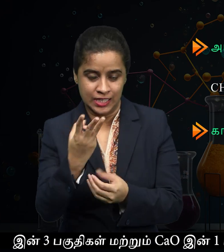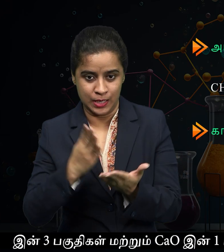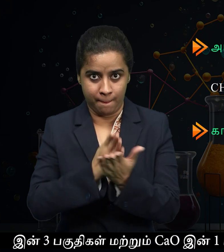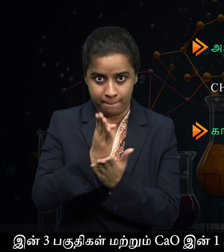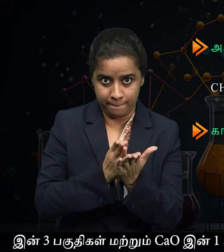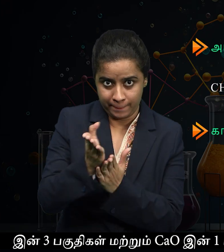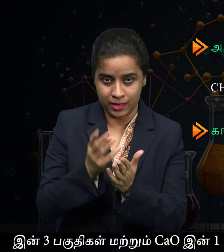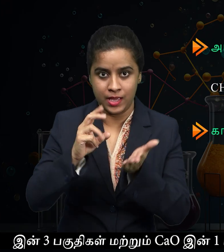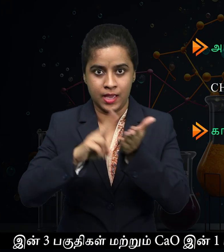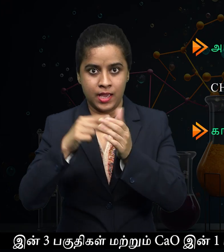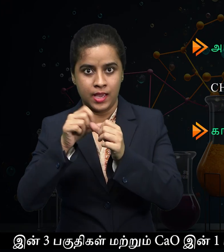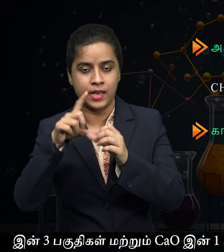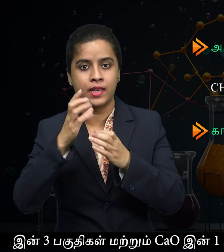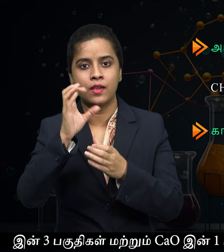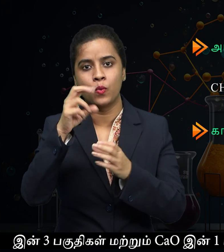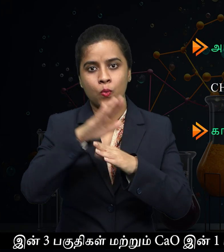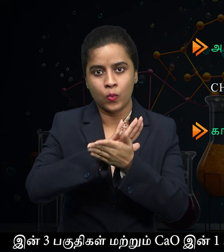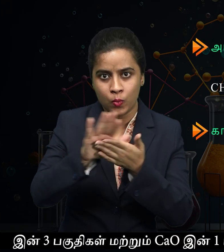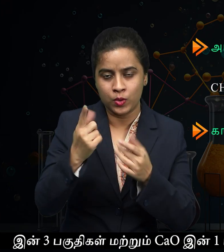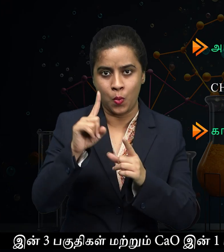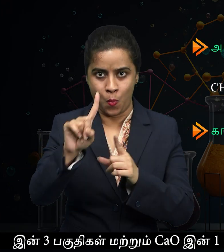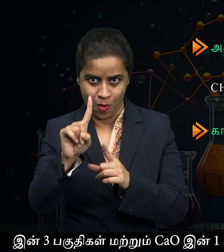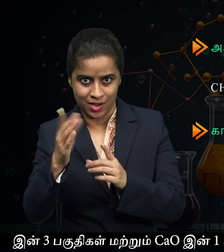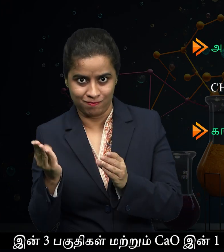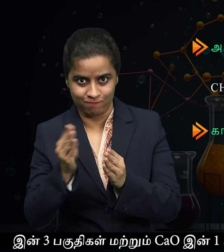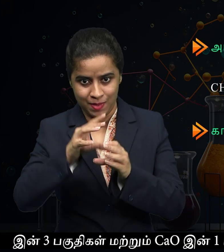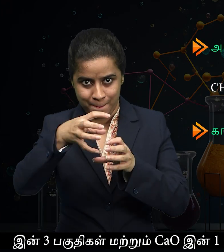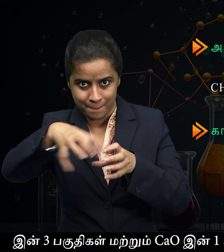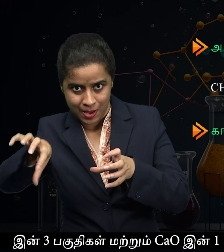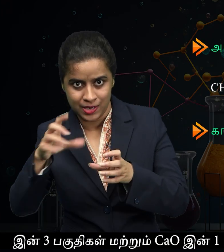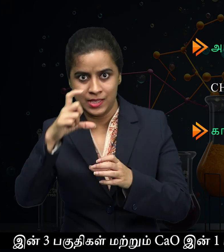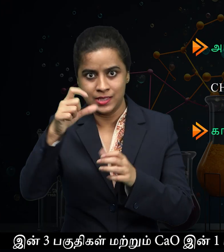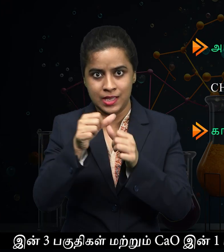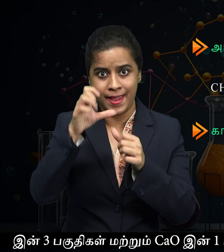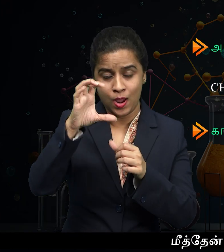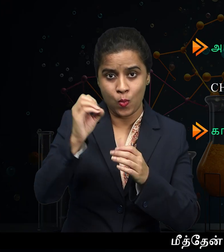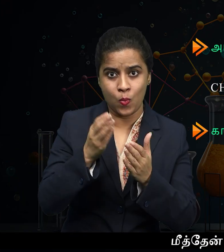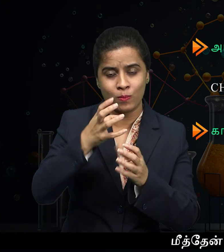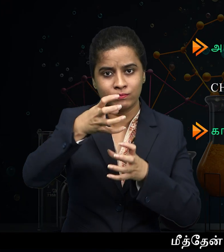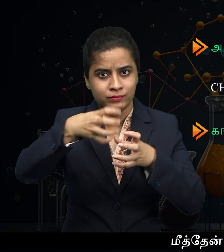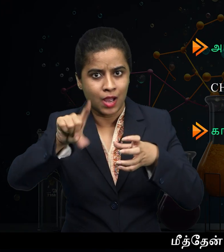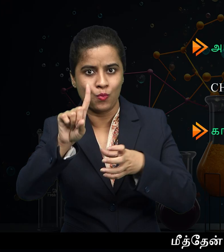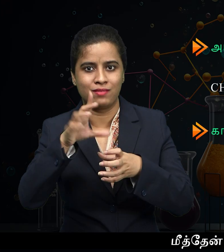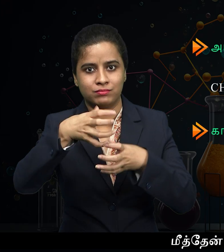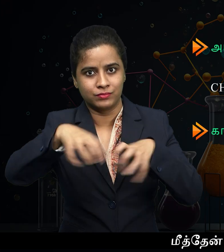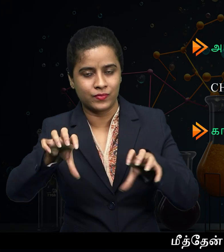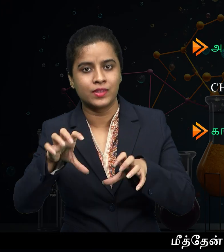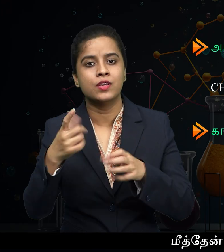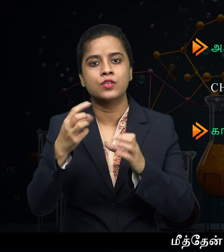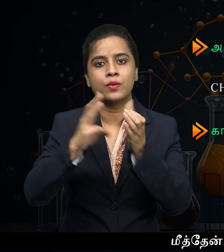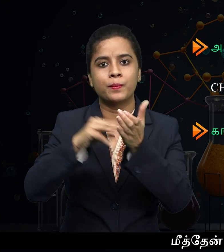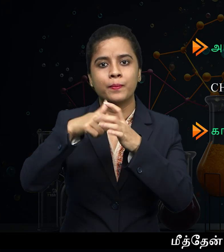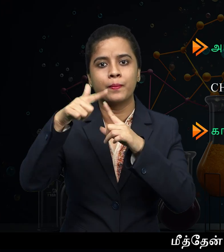மற்றும் CaO-இன் ஒரு பகுதியின் திடமான கலவை சூடாக்கும்போது மீத்தேன் வாயு